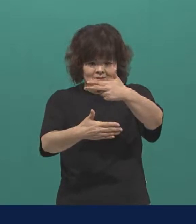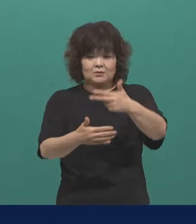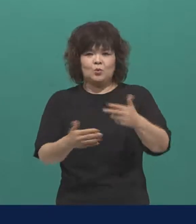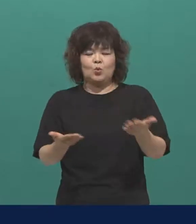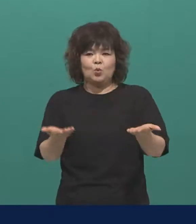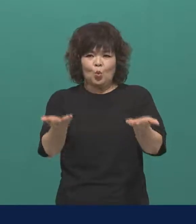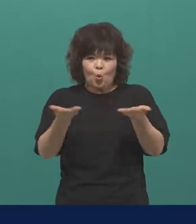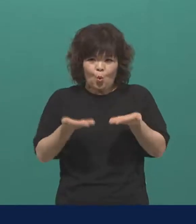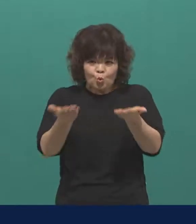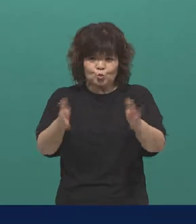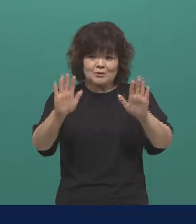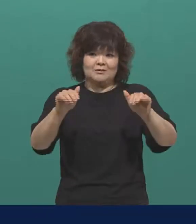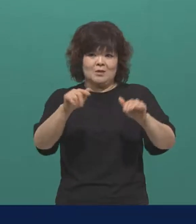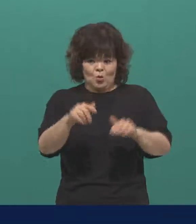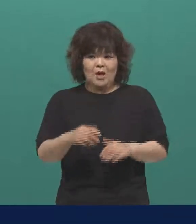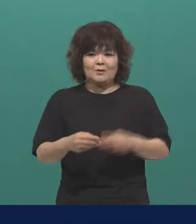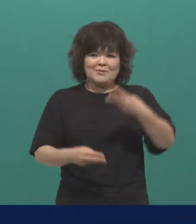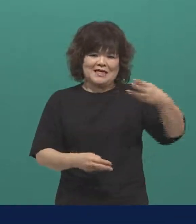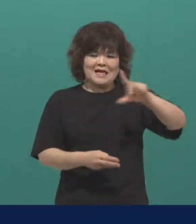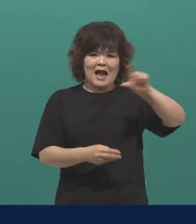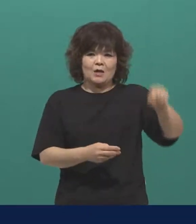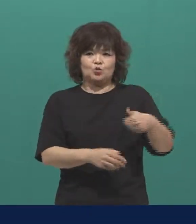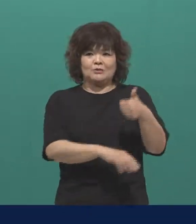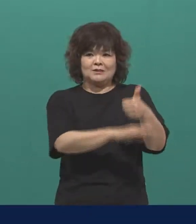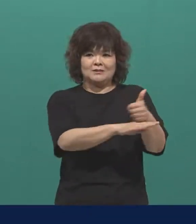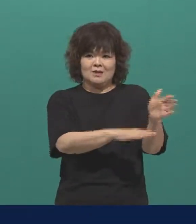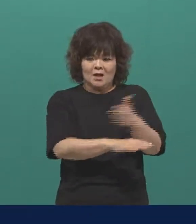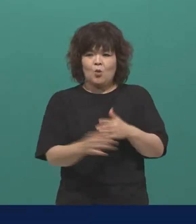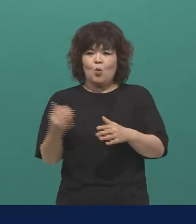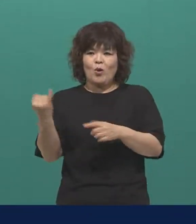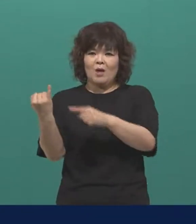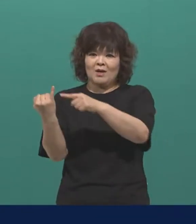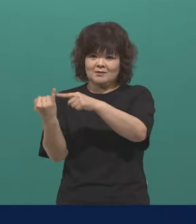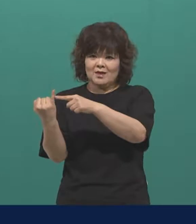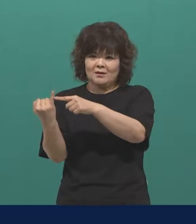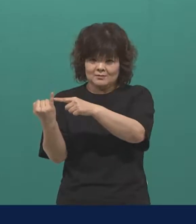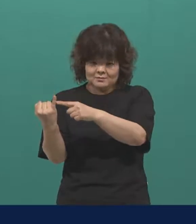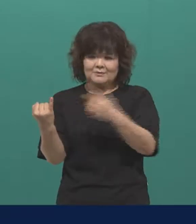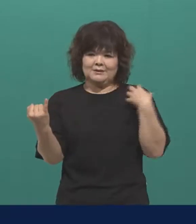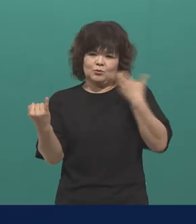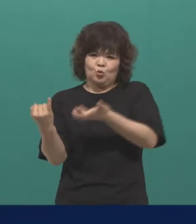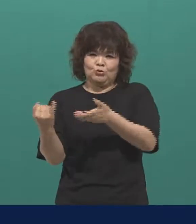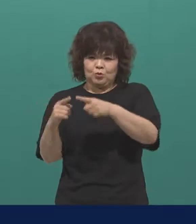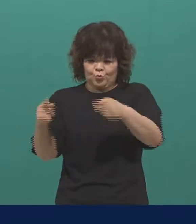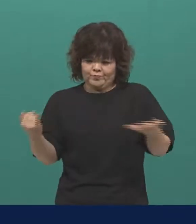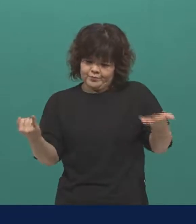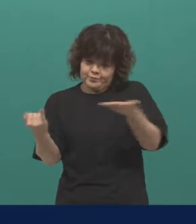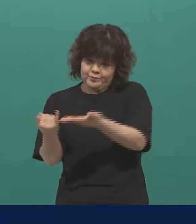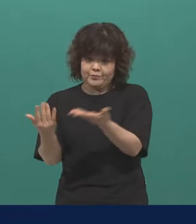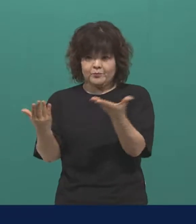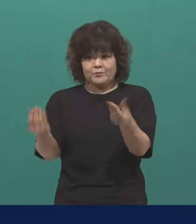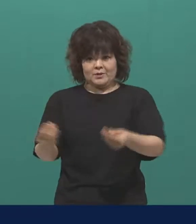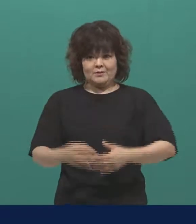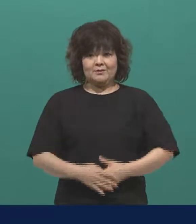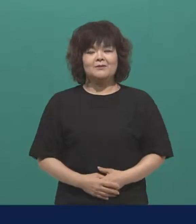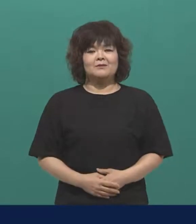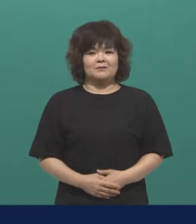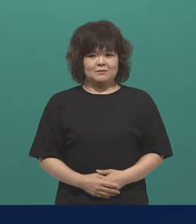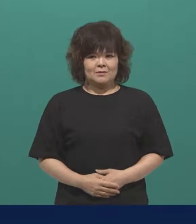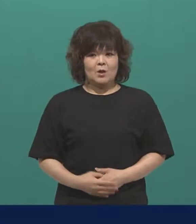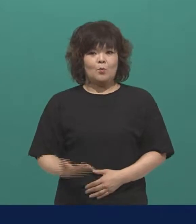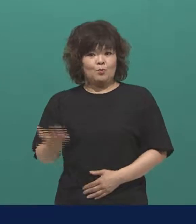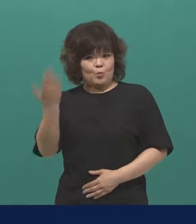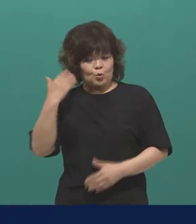7月19日に行われた交付式では、三日月知事から大山加奈さんに委嘱状が手渡されました。